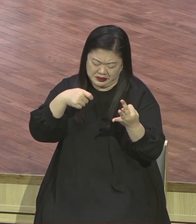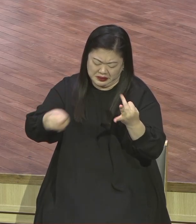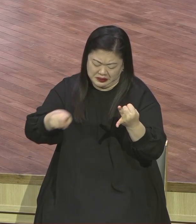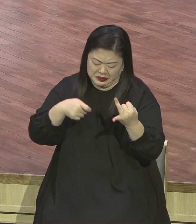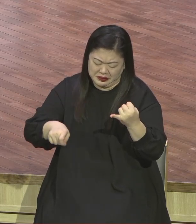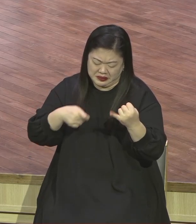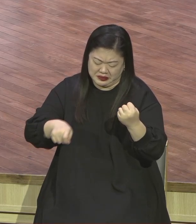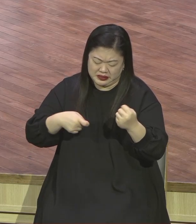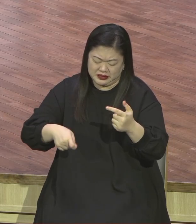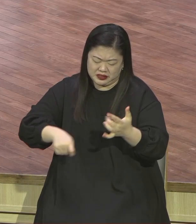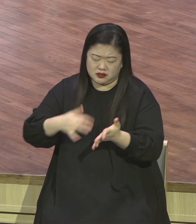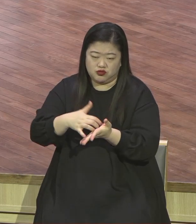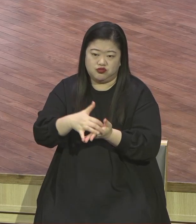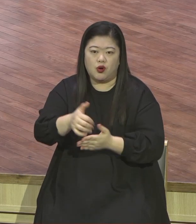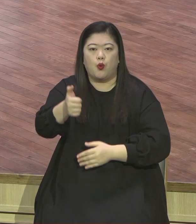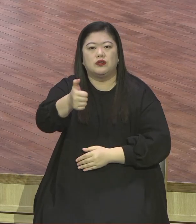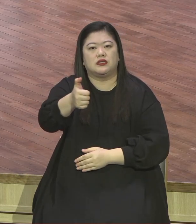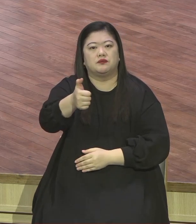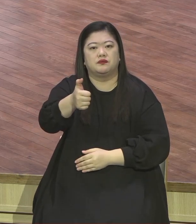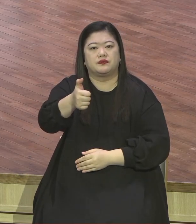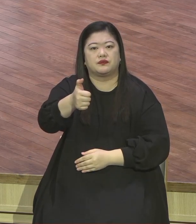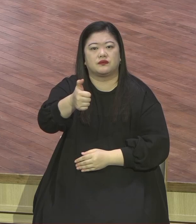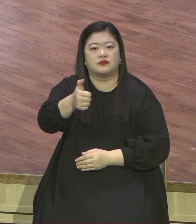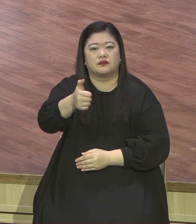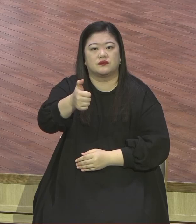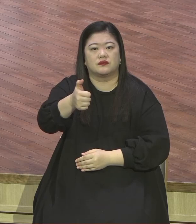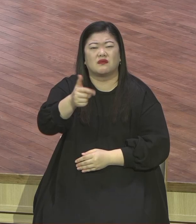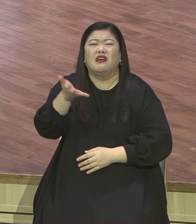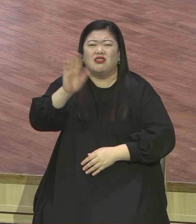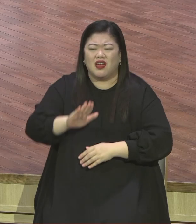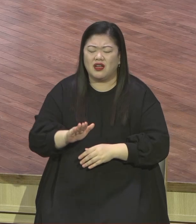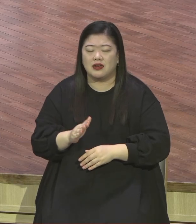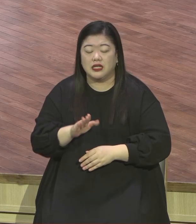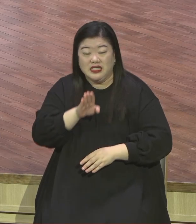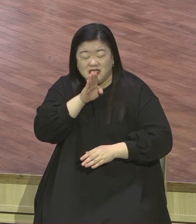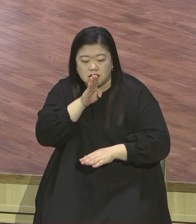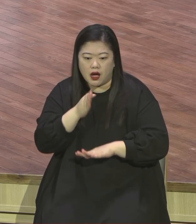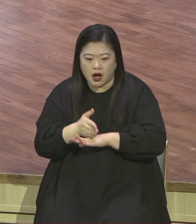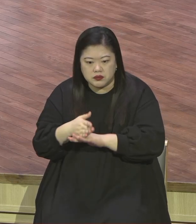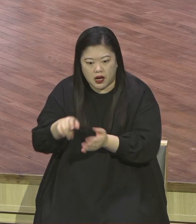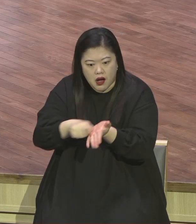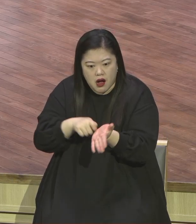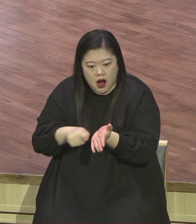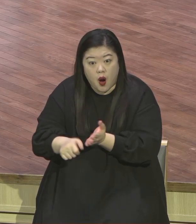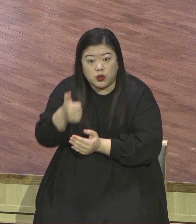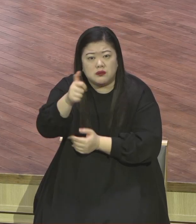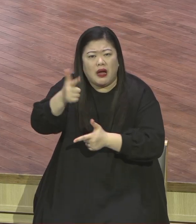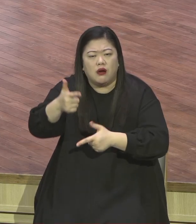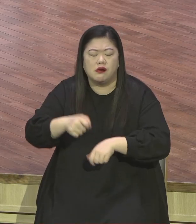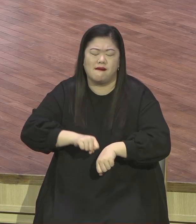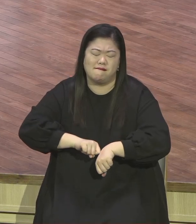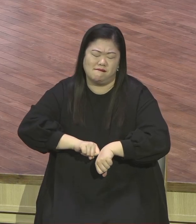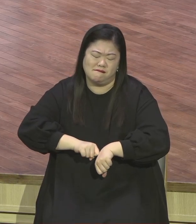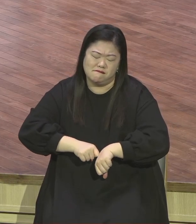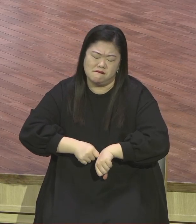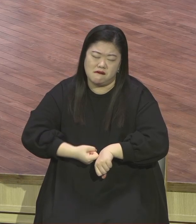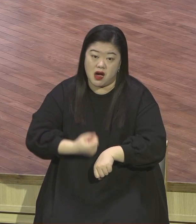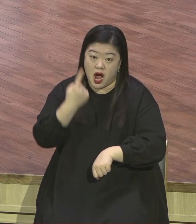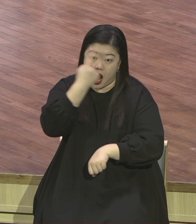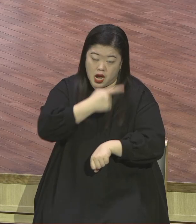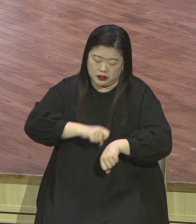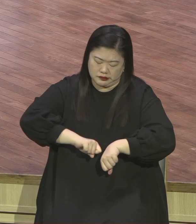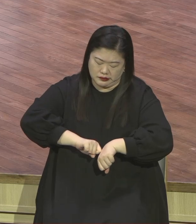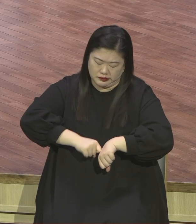50가지예요 그런데 억지로 감사를 찾다 보니까 별로 감동이 안 돼 각